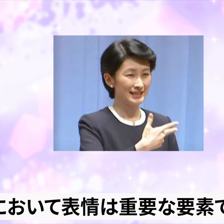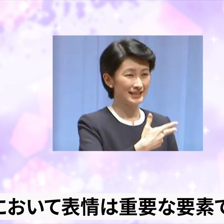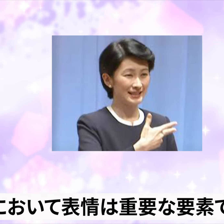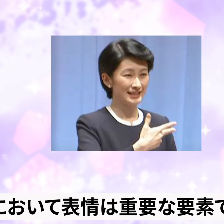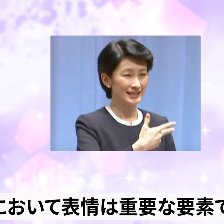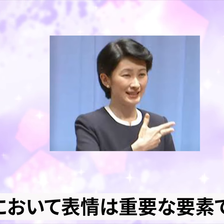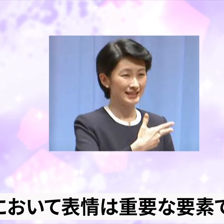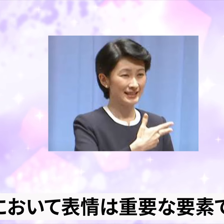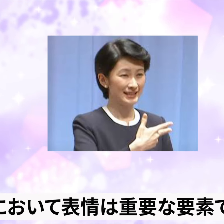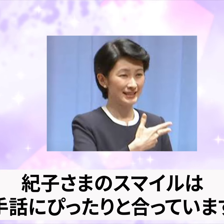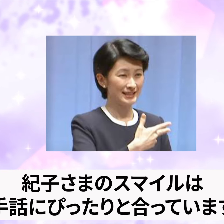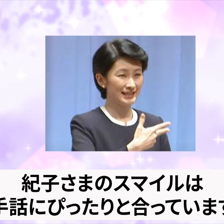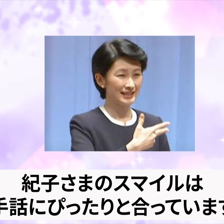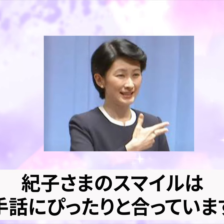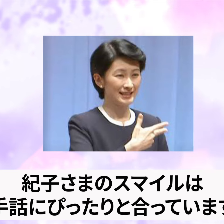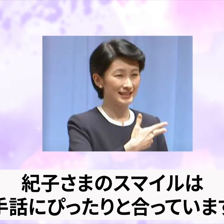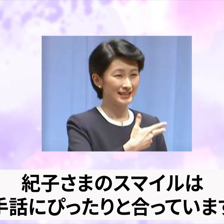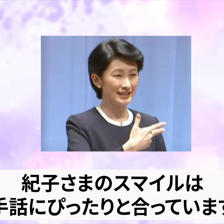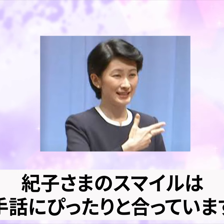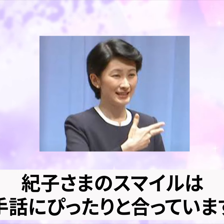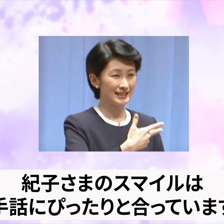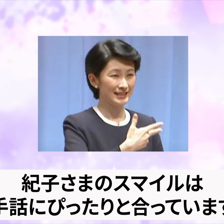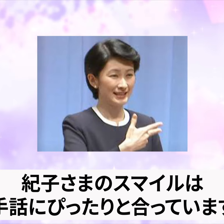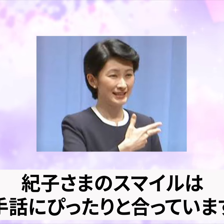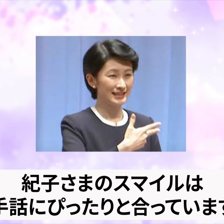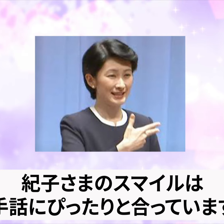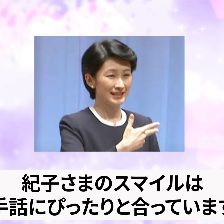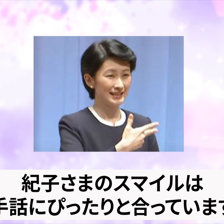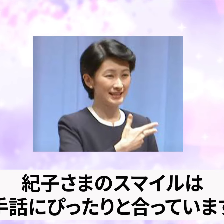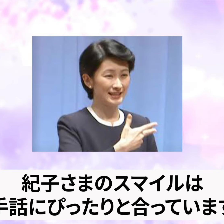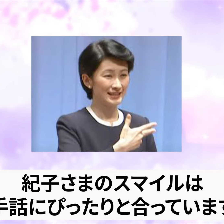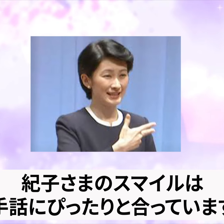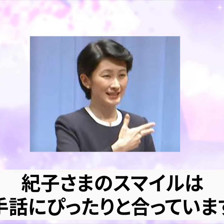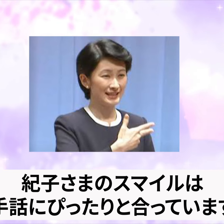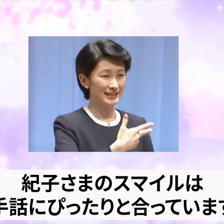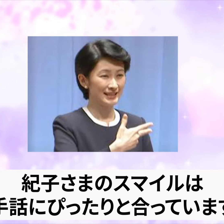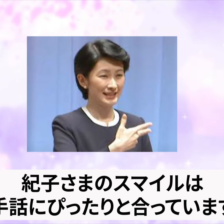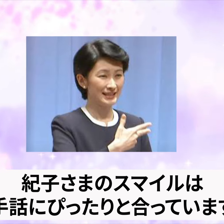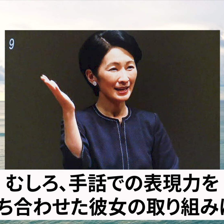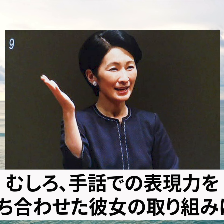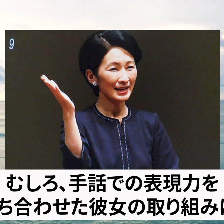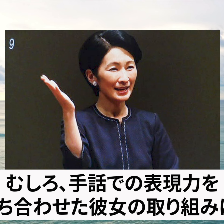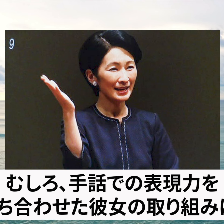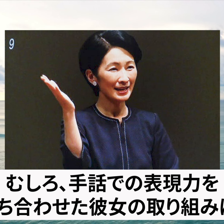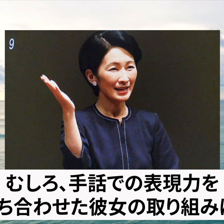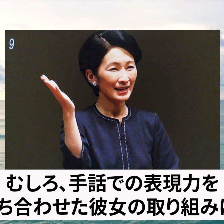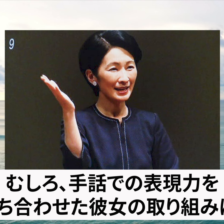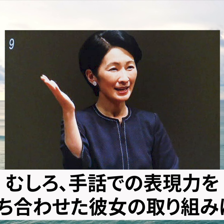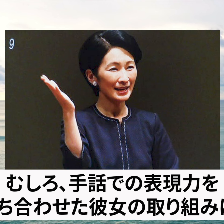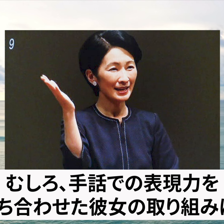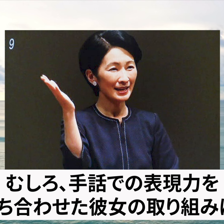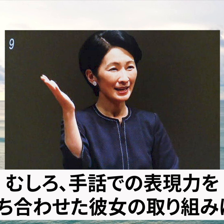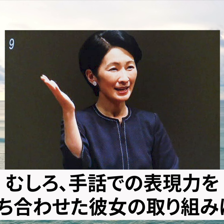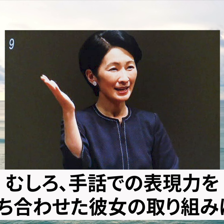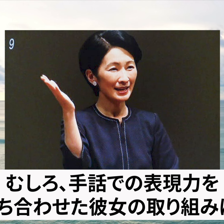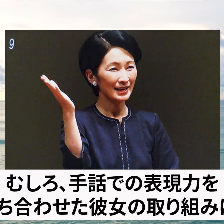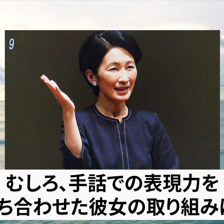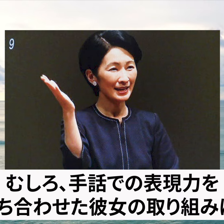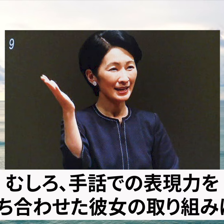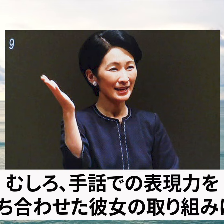な要素であり、紀子さまのスマイルは手話にぴったりと合っています。むしろ手話での表現力を持ち合わせた彼女